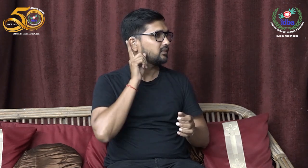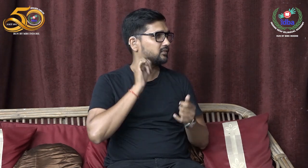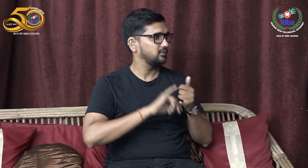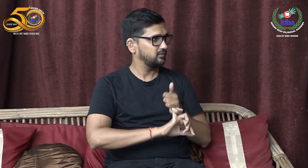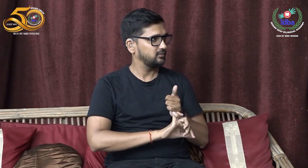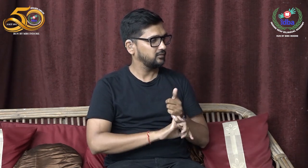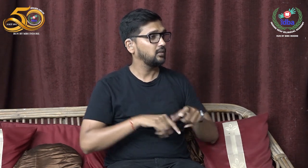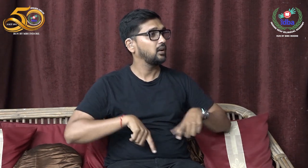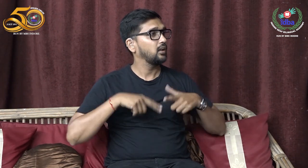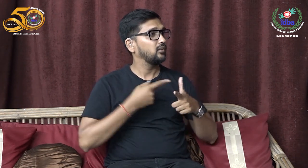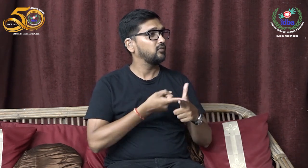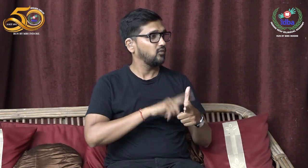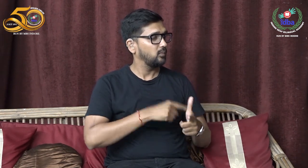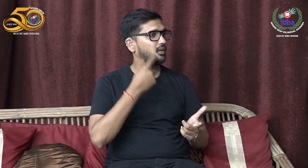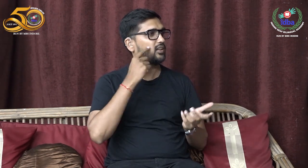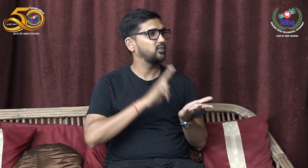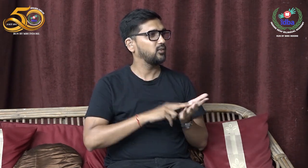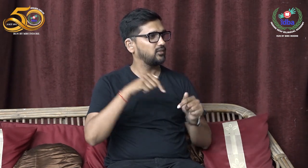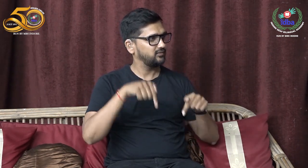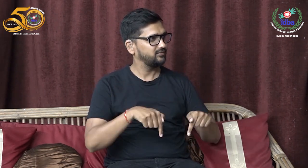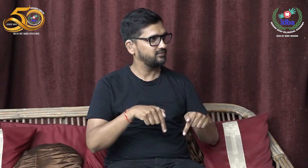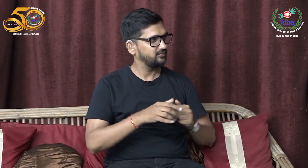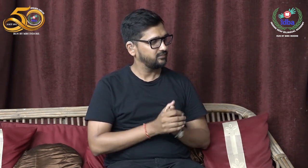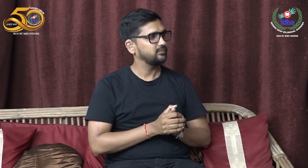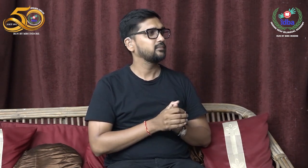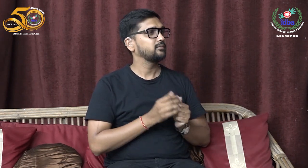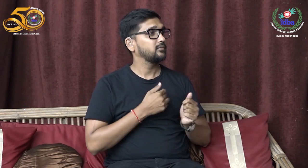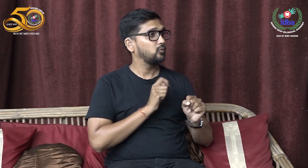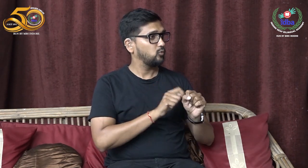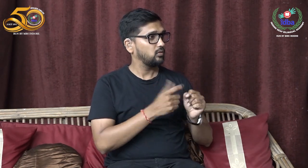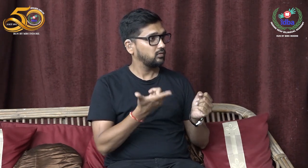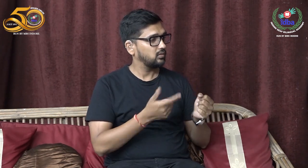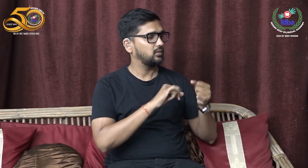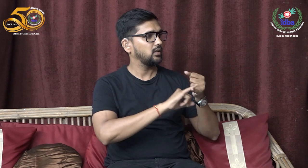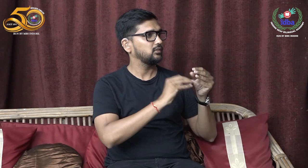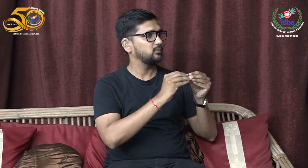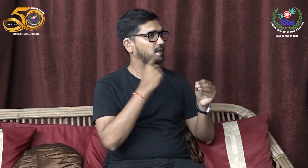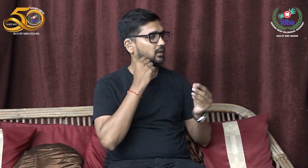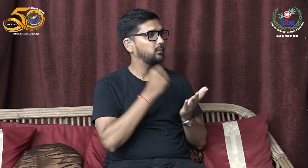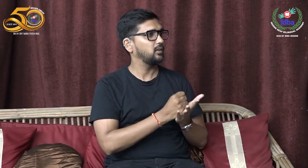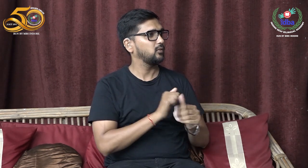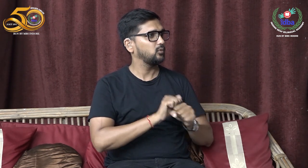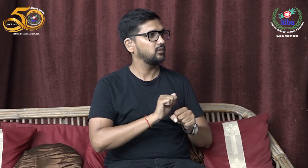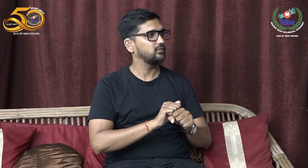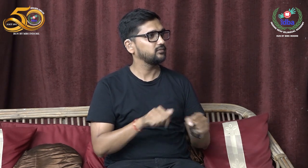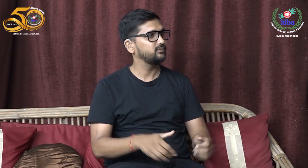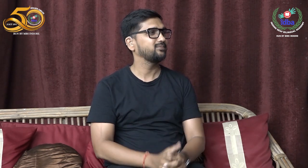मेरा साइन नेम ये है। मैं इंदौर का हूँ। मेरी जॉब SBI बैंक में मैं जॉब करता